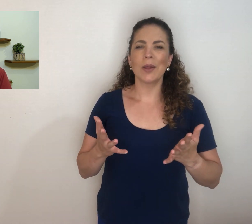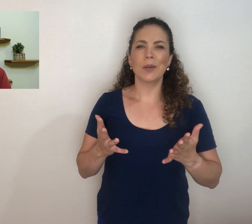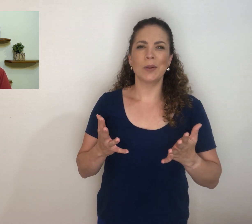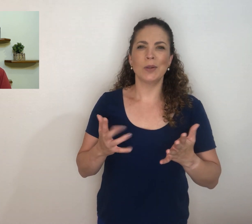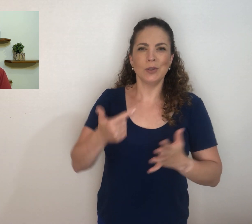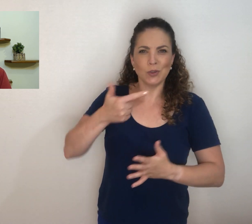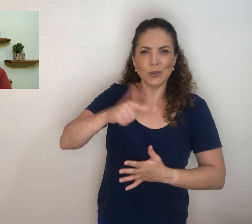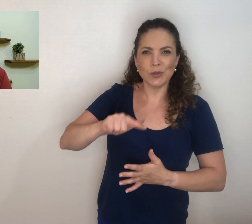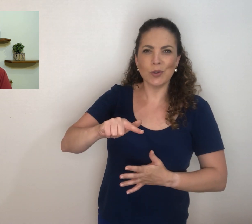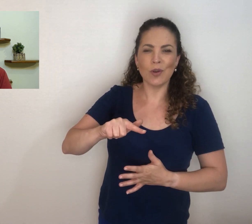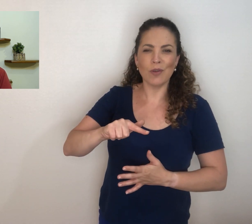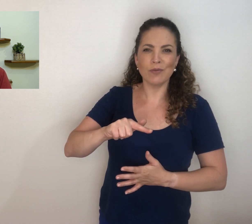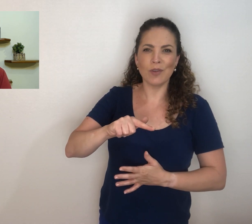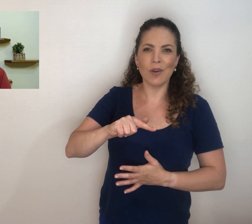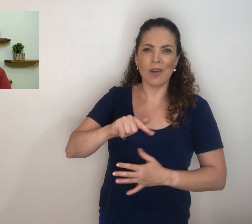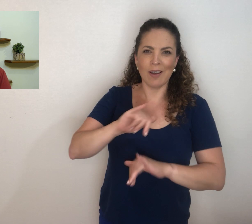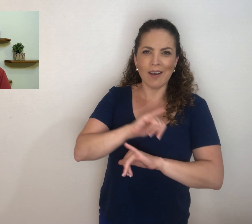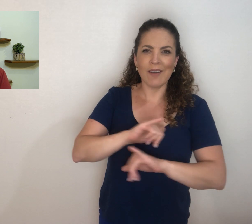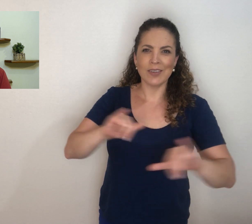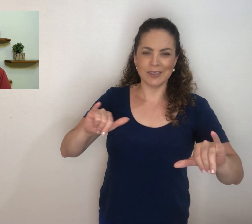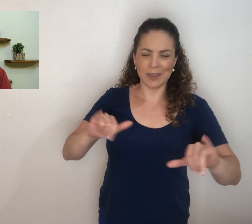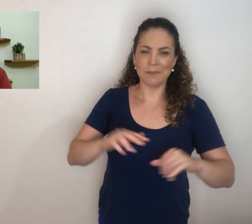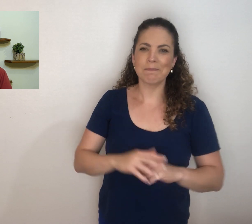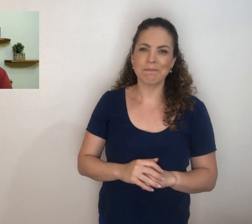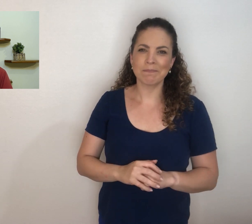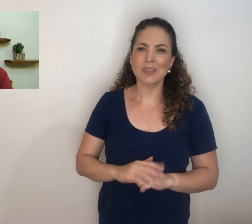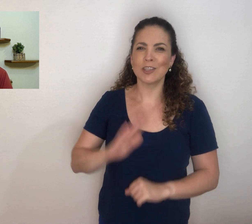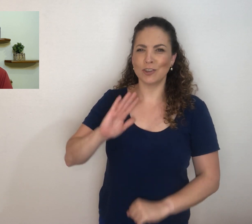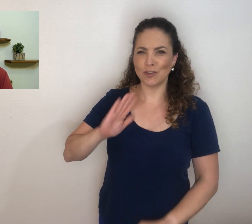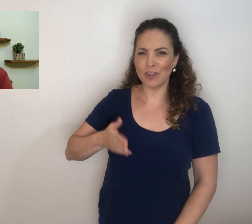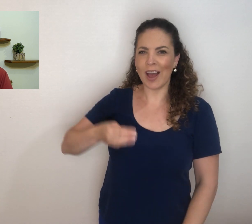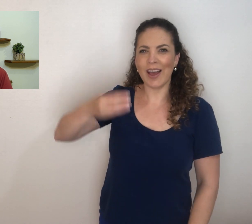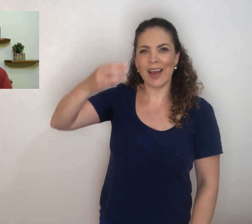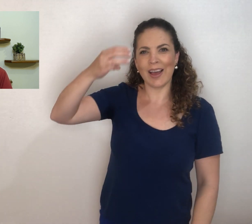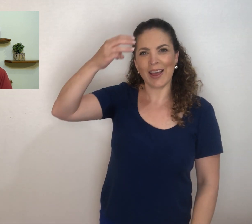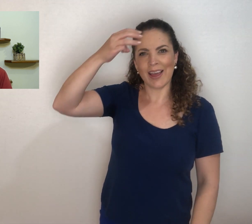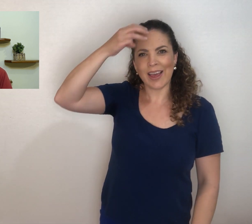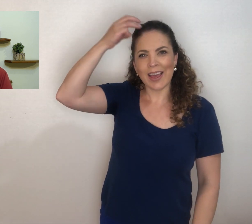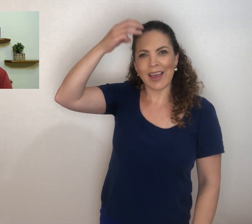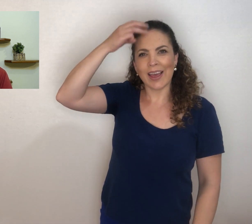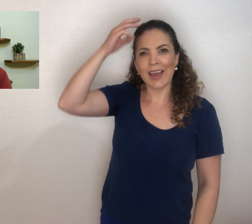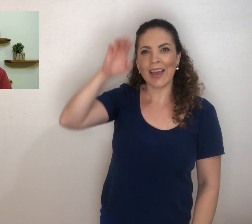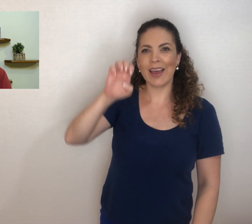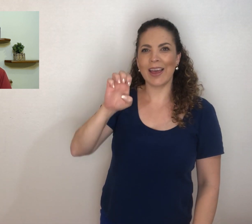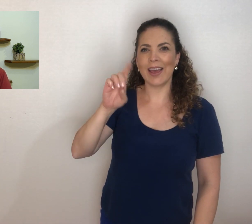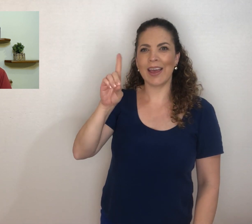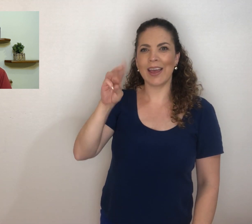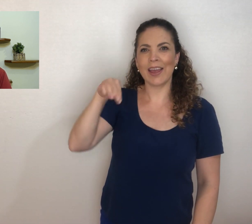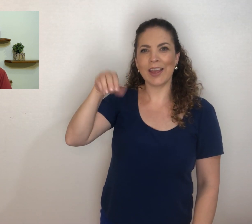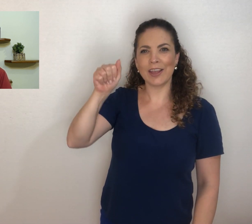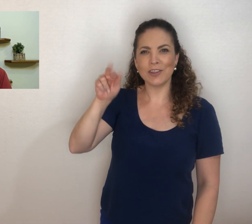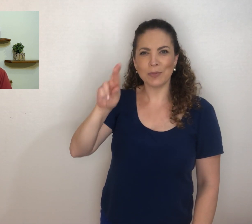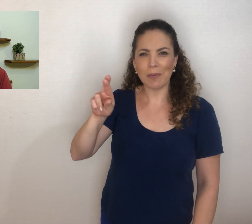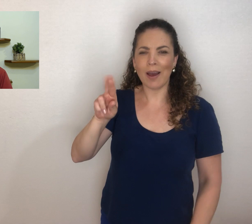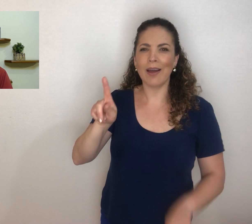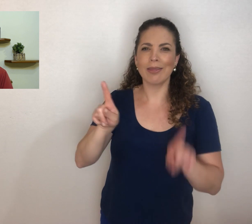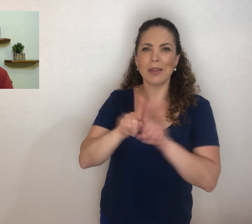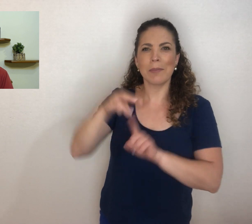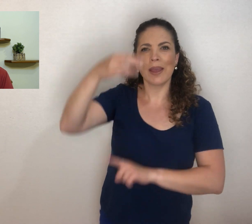entrar no ensino deles, do que Edmar também e Marcos mencionaram,